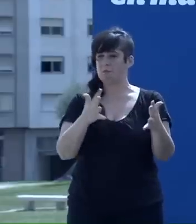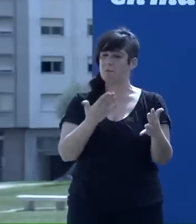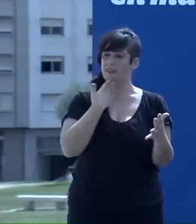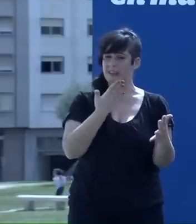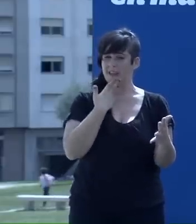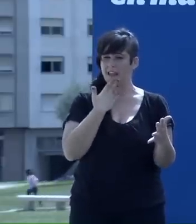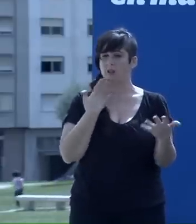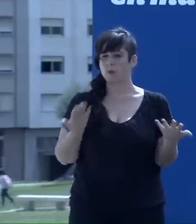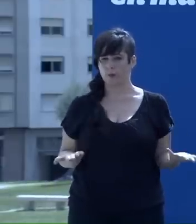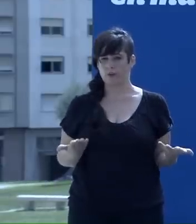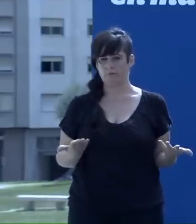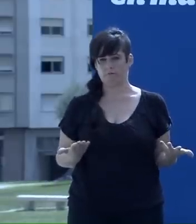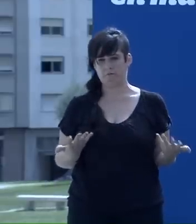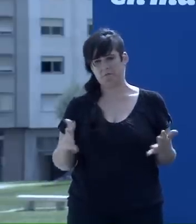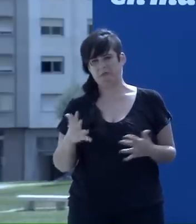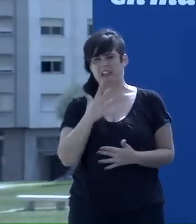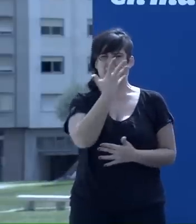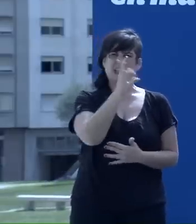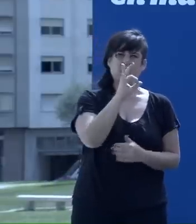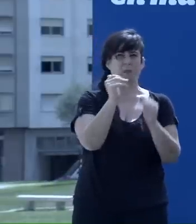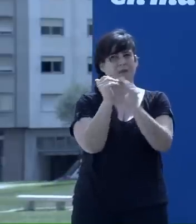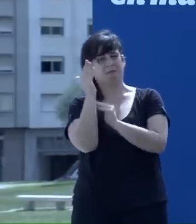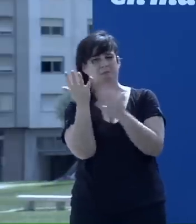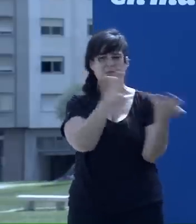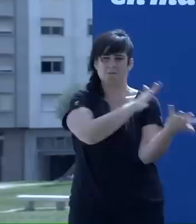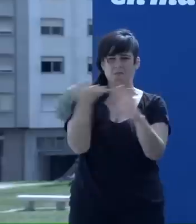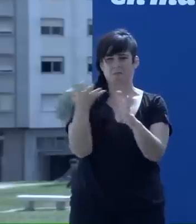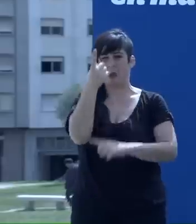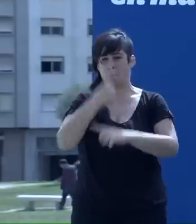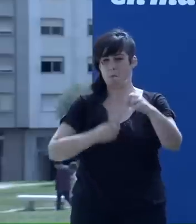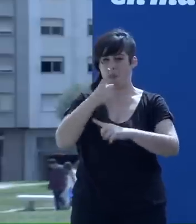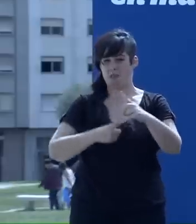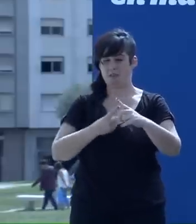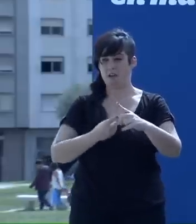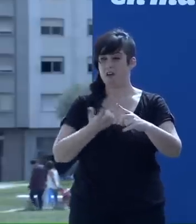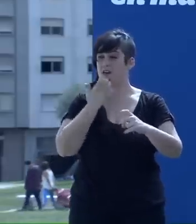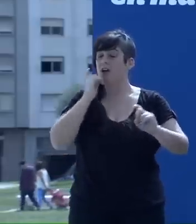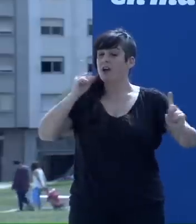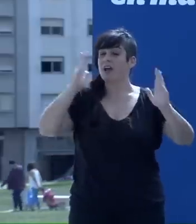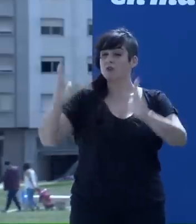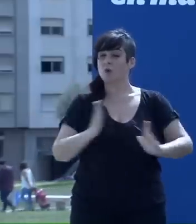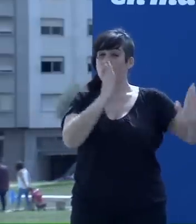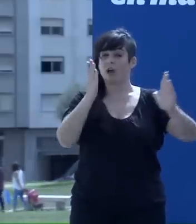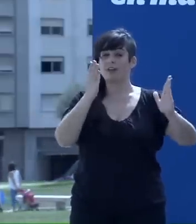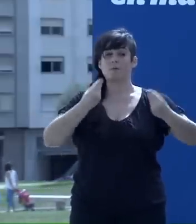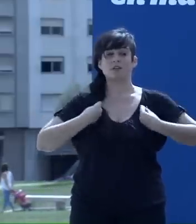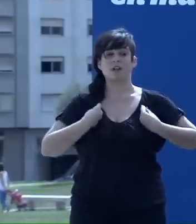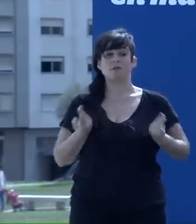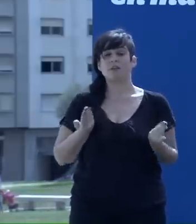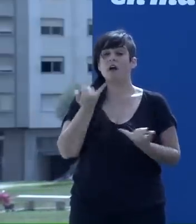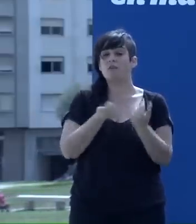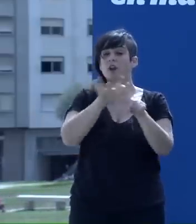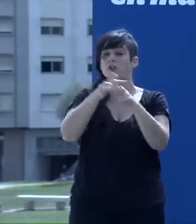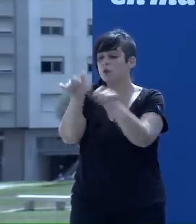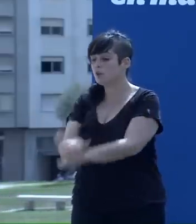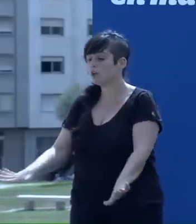da nosa provincia é de 50 e pico anos. Se falamos das etapas da vida, que pasa cos pequechos? Os pequechos,